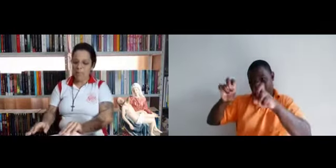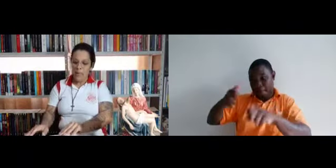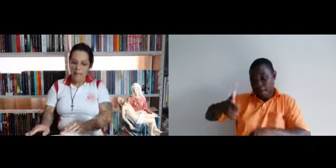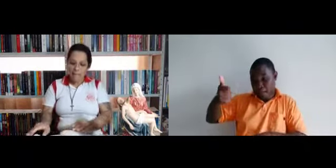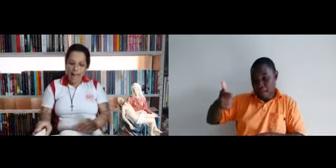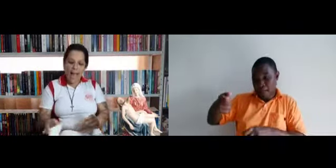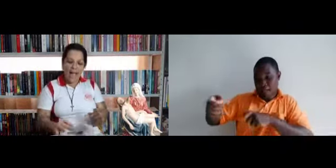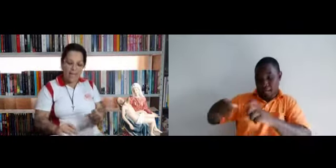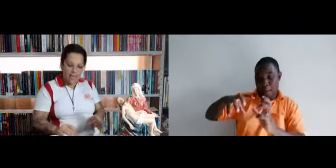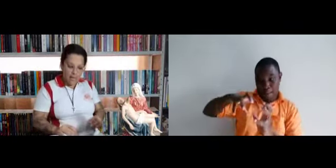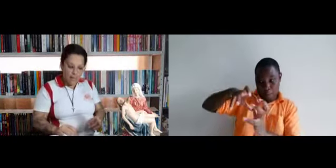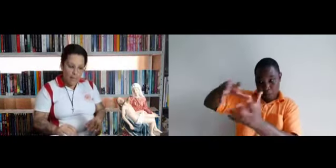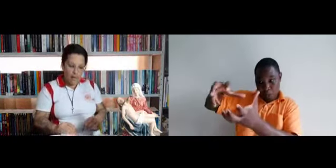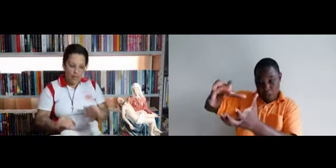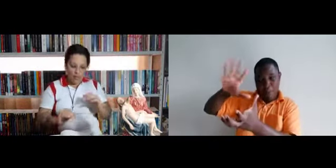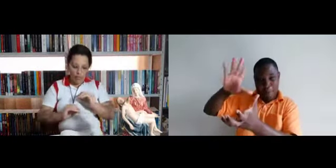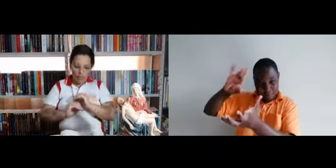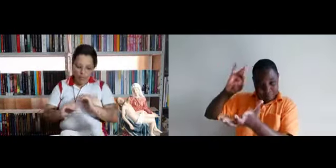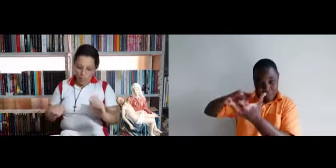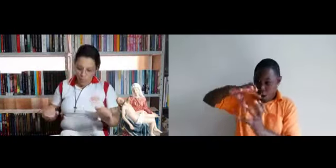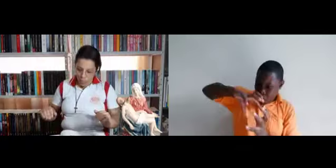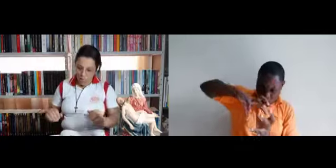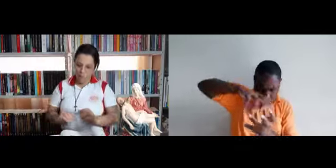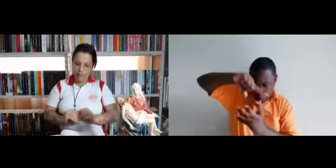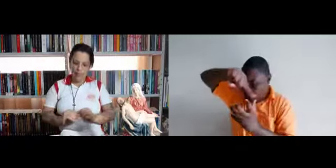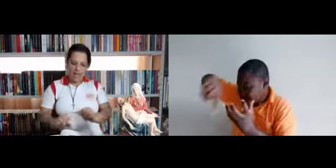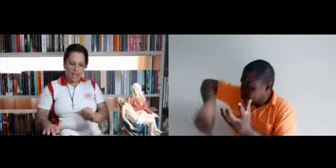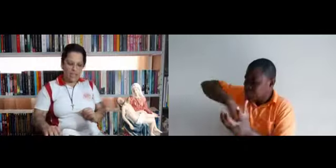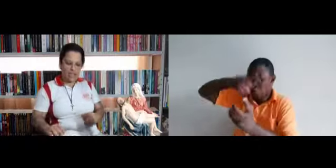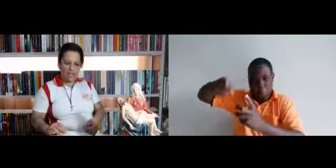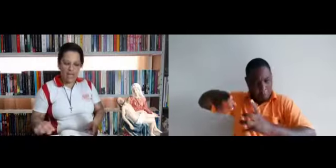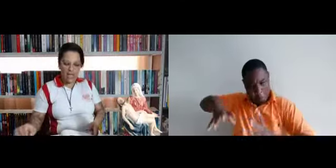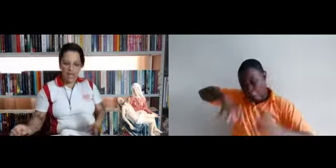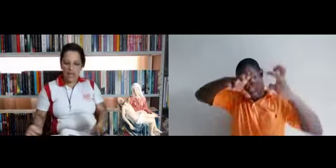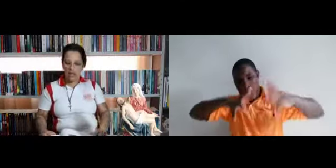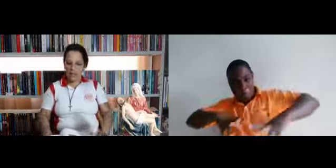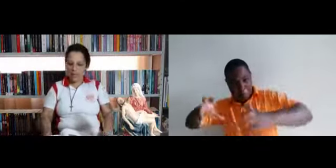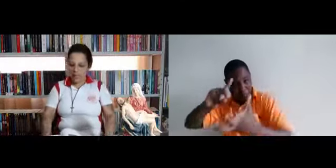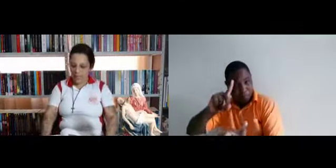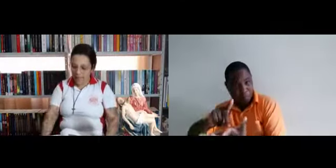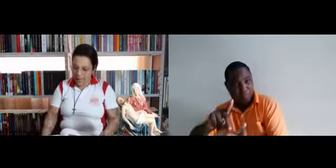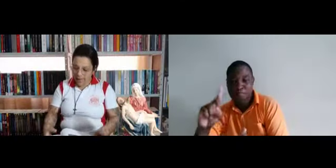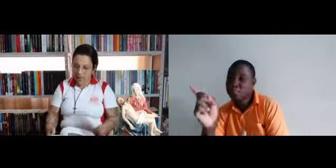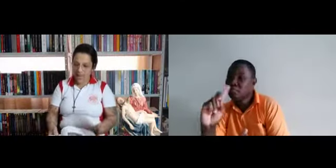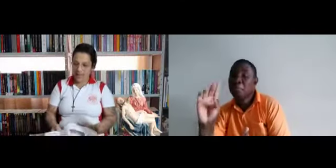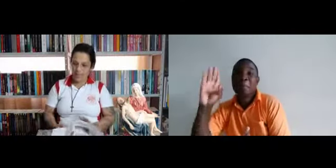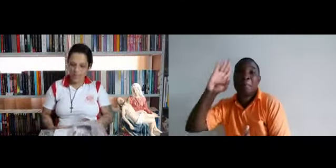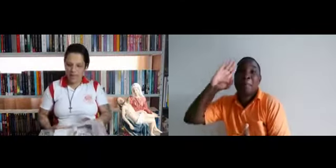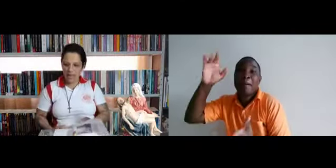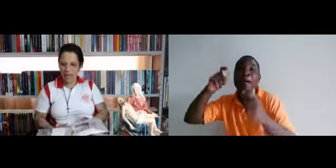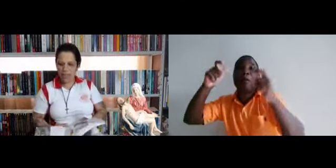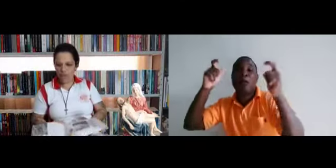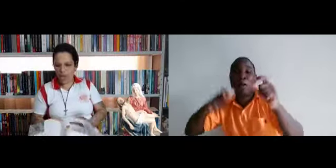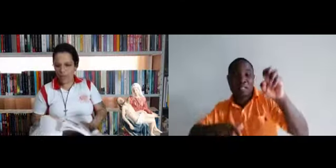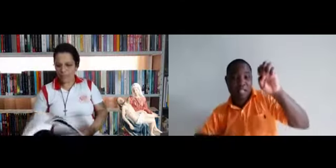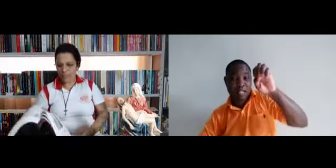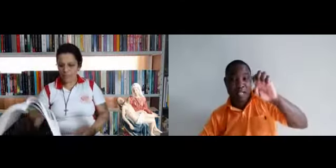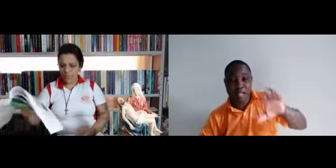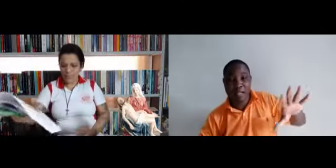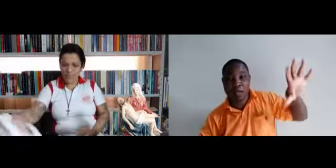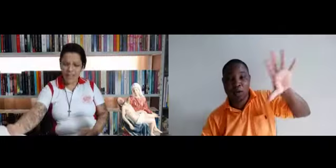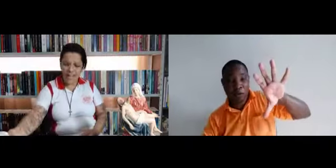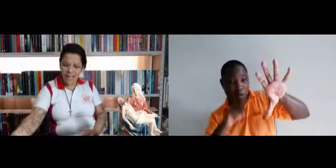tá? Aí, por último, a gente tem o início da guerra. A Primeira Guerra